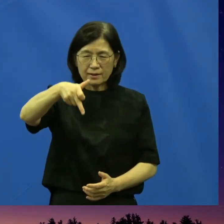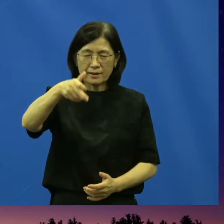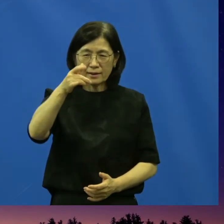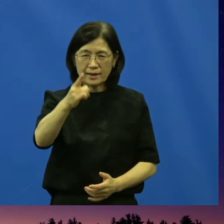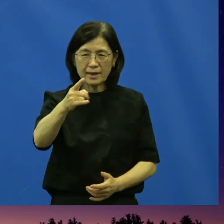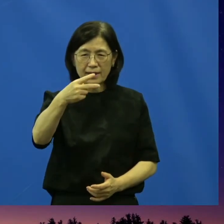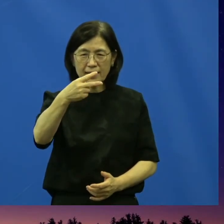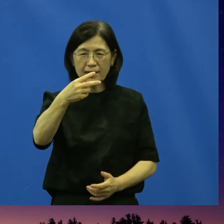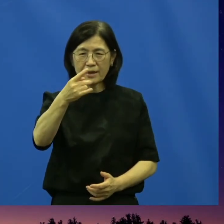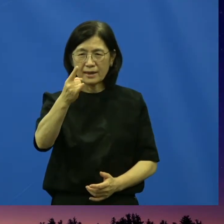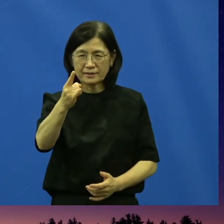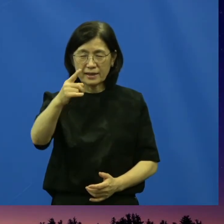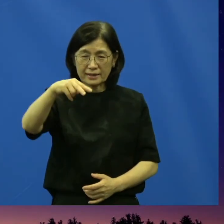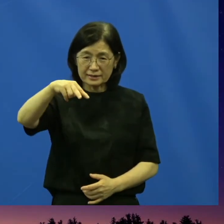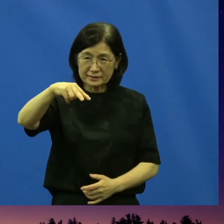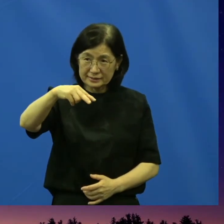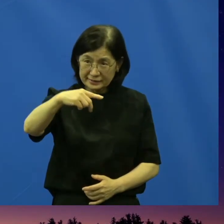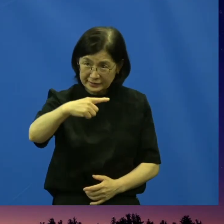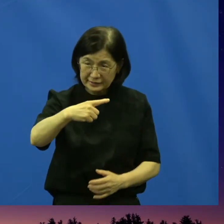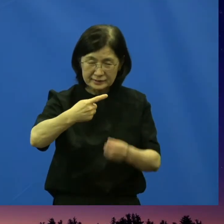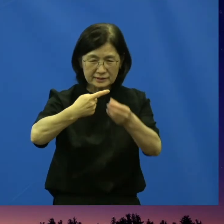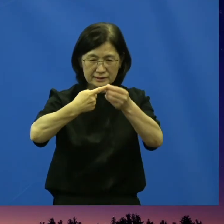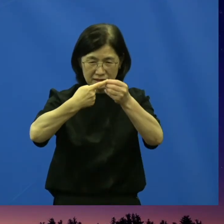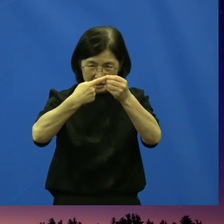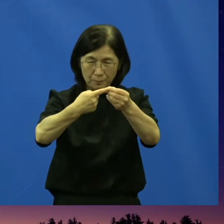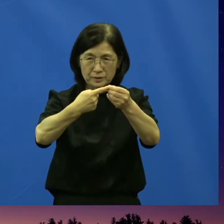첫 번째 이